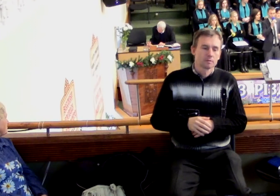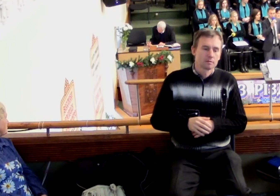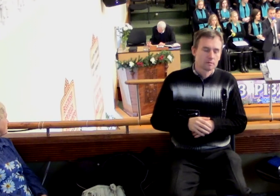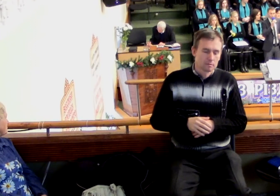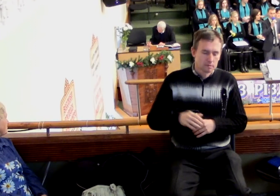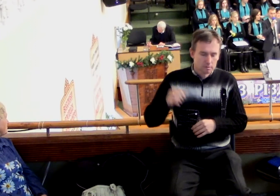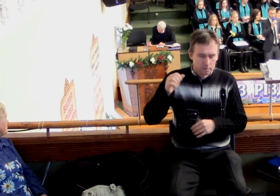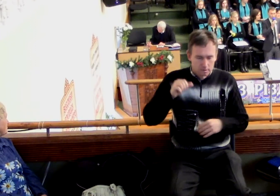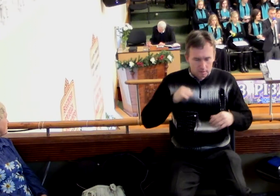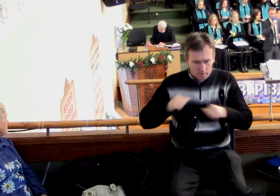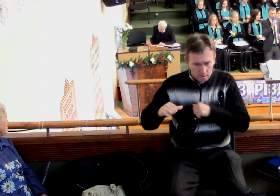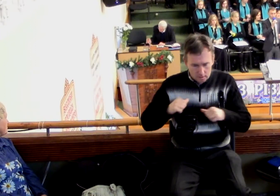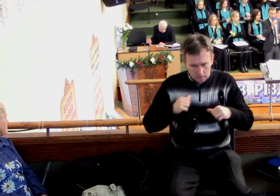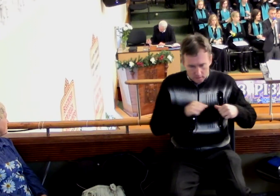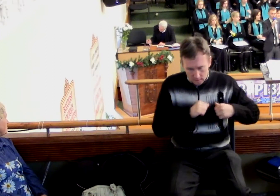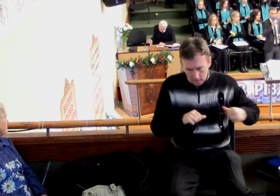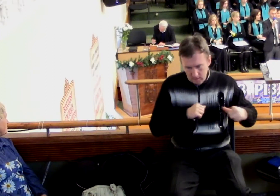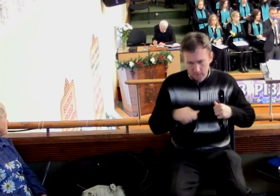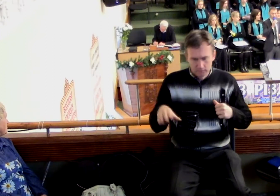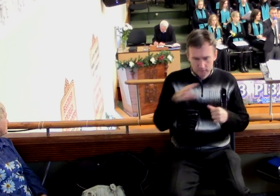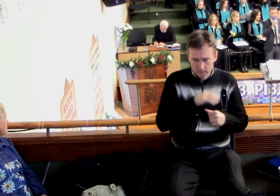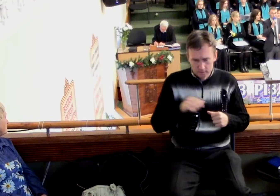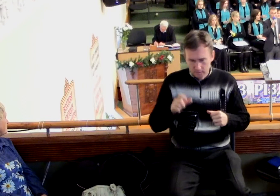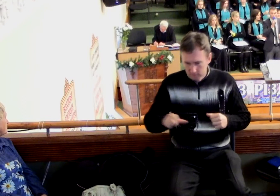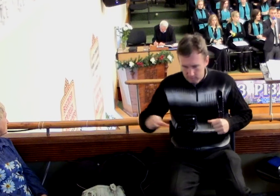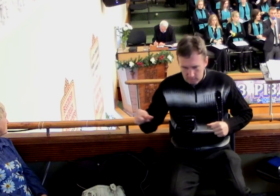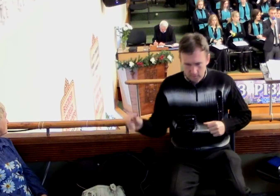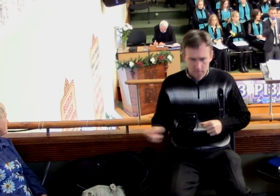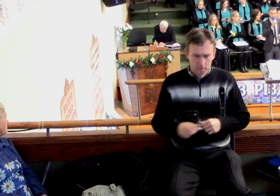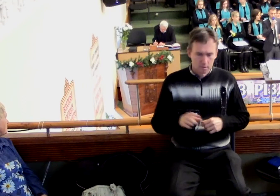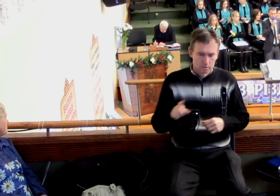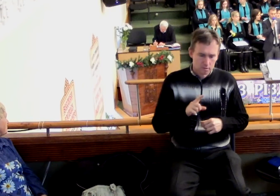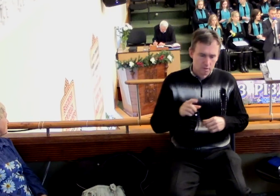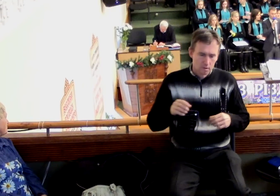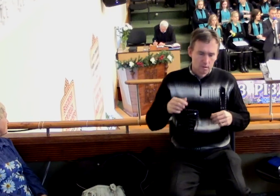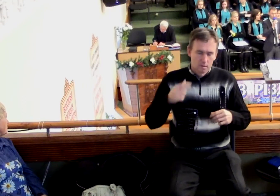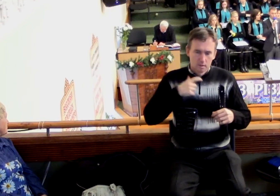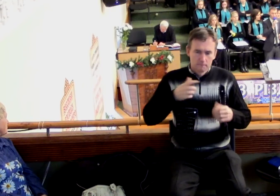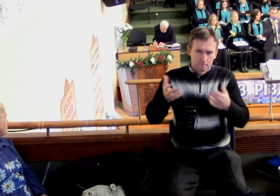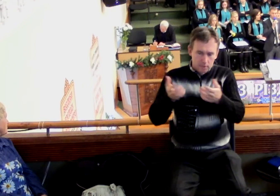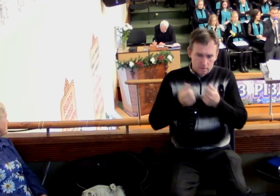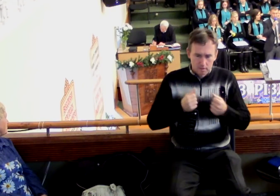Грехи, грехи людские понести, чтоб на себе.